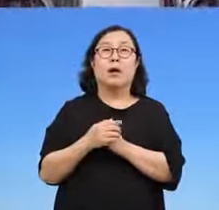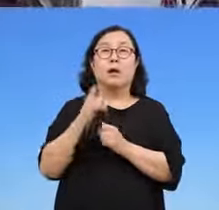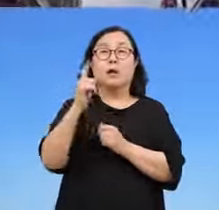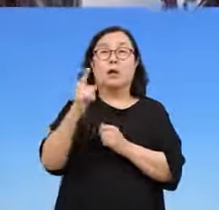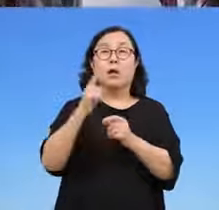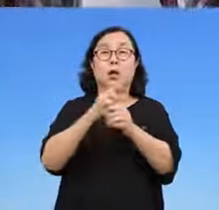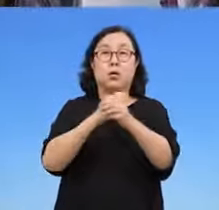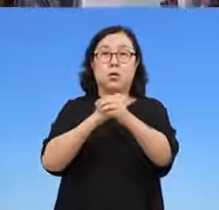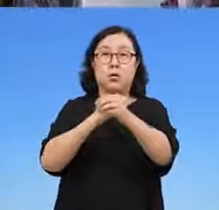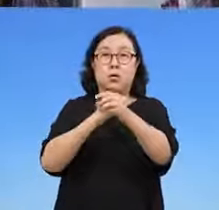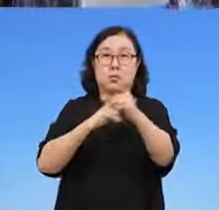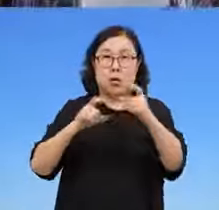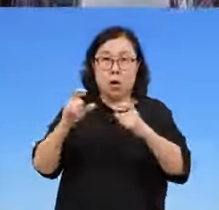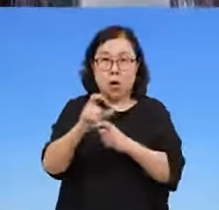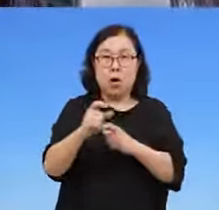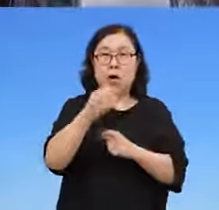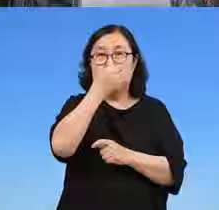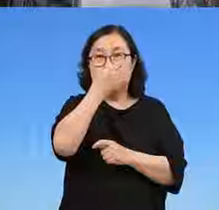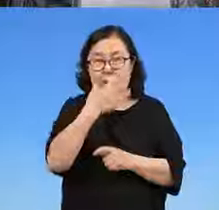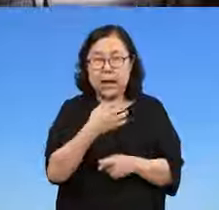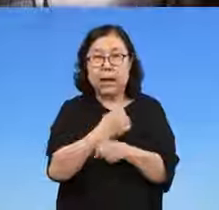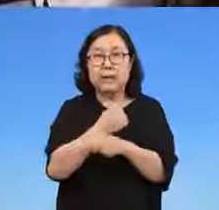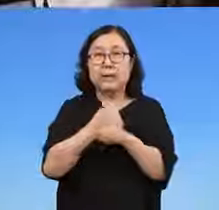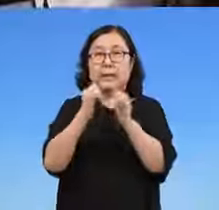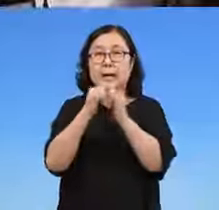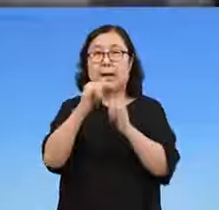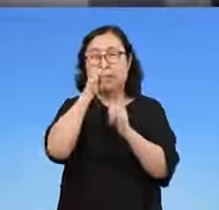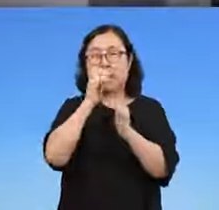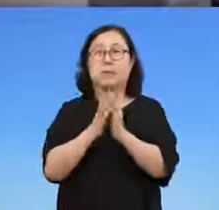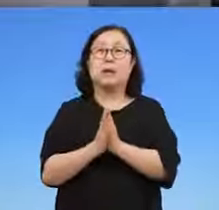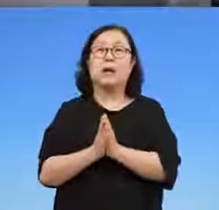그럴수록 더욱 힘들어하는 사람이 있습니다.